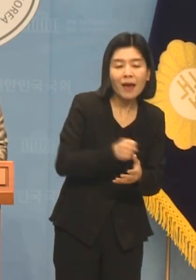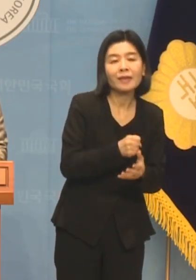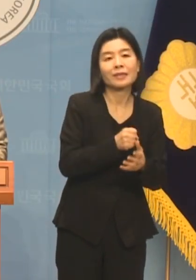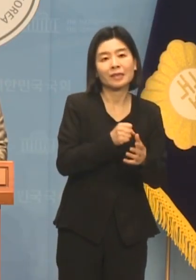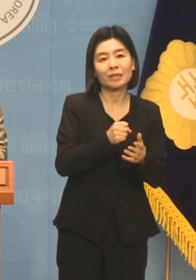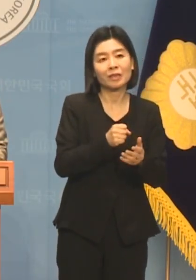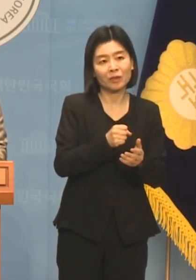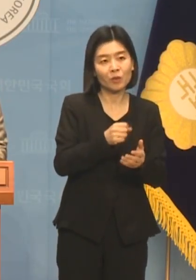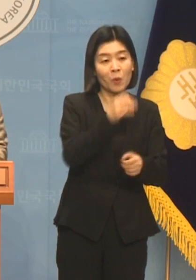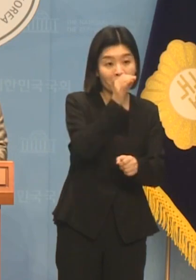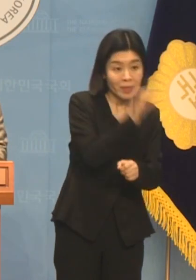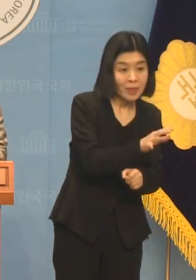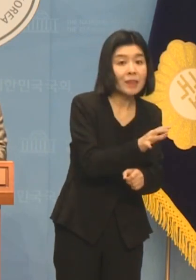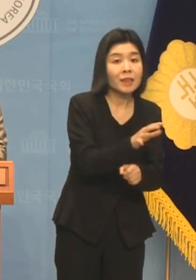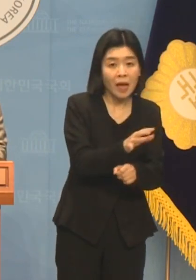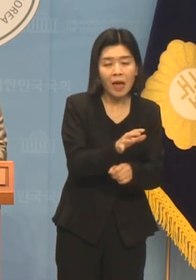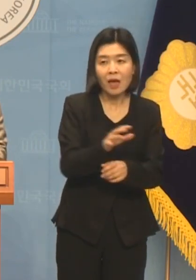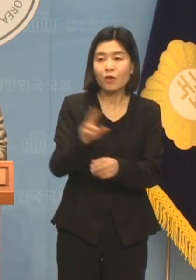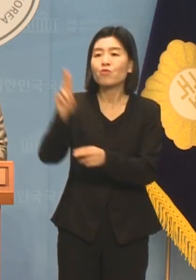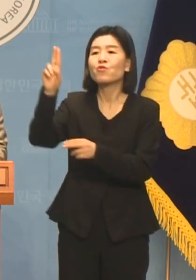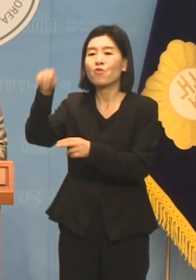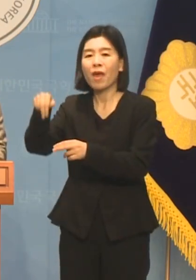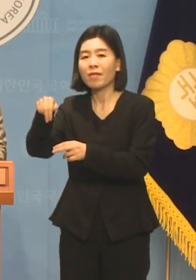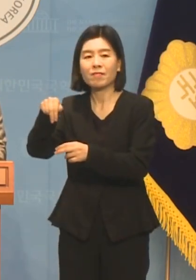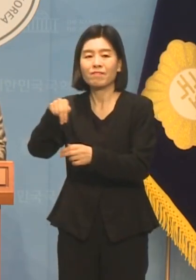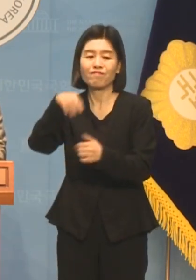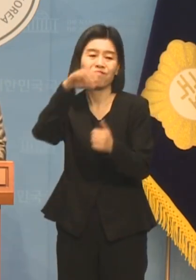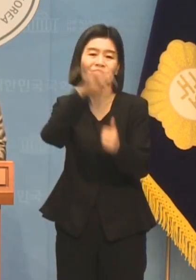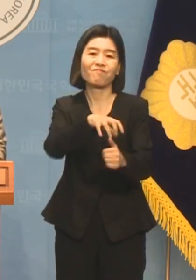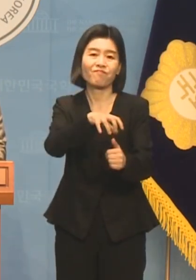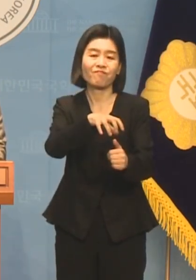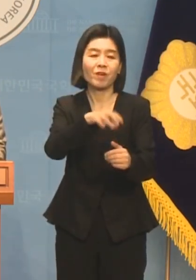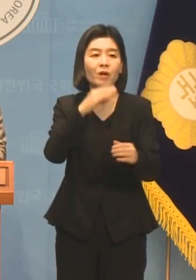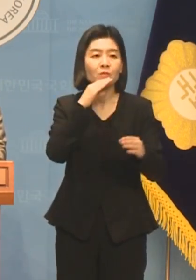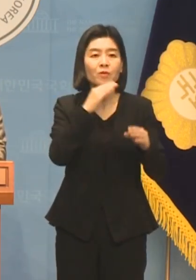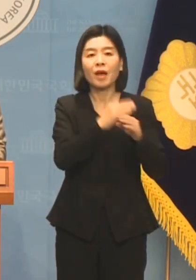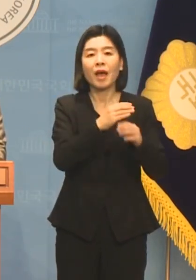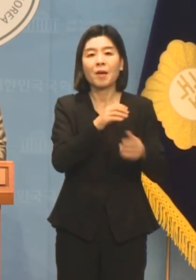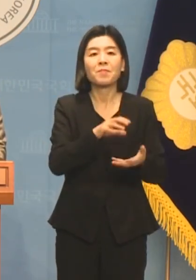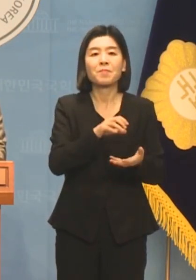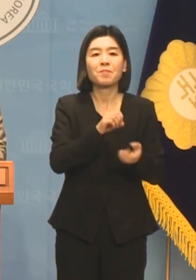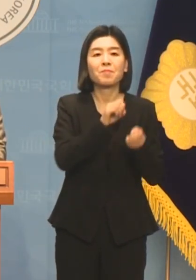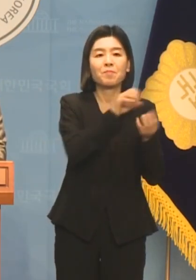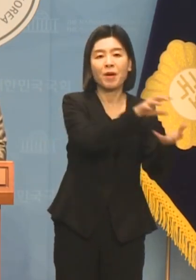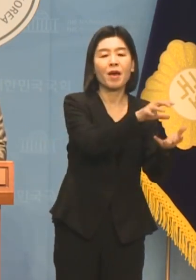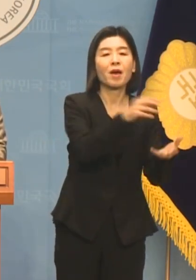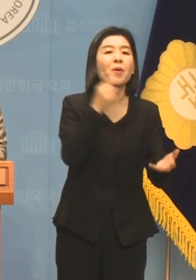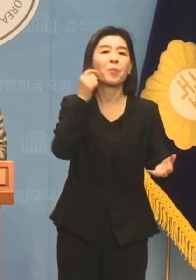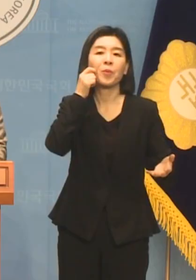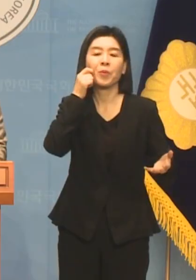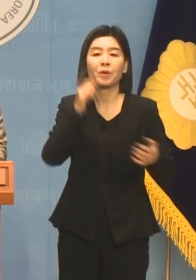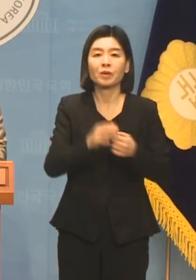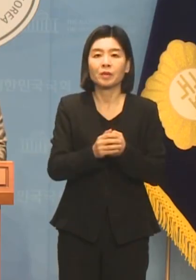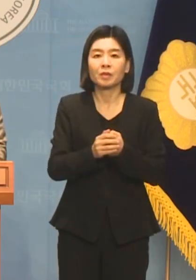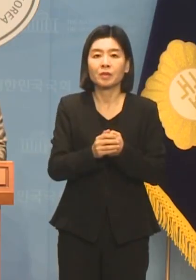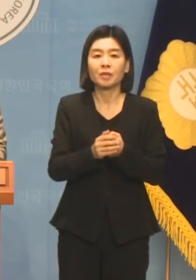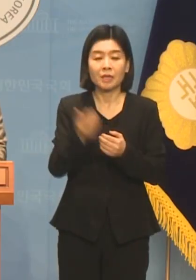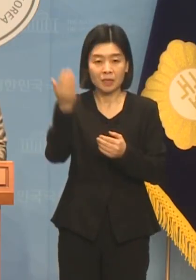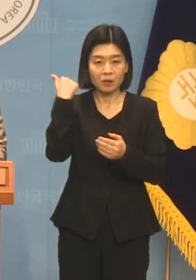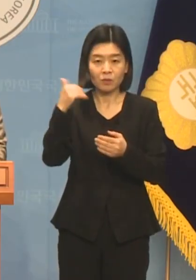못하고 보관 중이던 트랙터로 확인이 되었습니다. 심지어 그 트랙터에는 문재인 정부